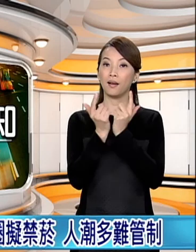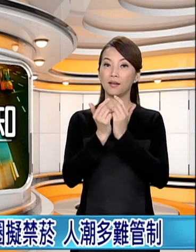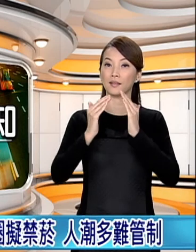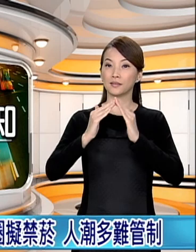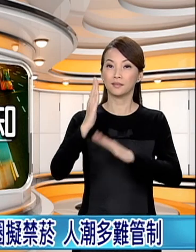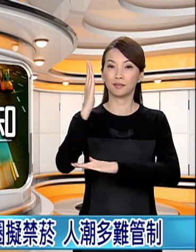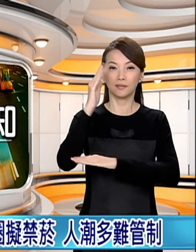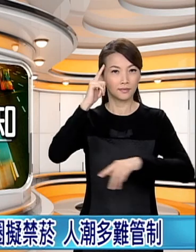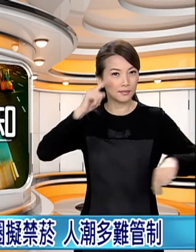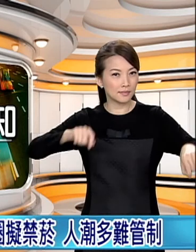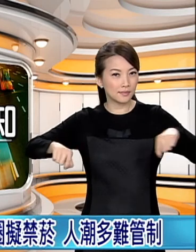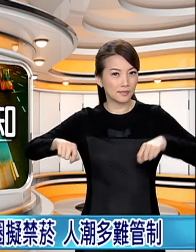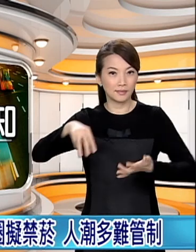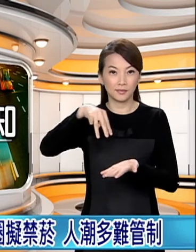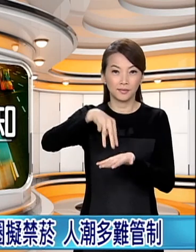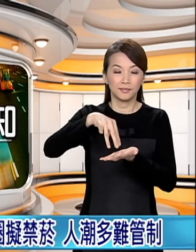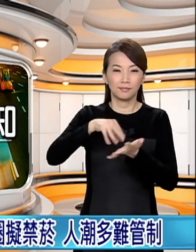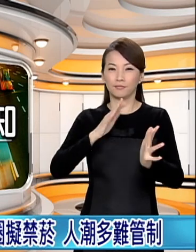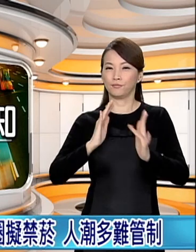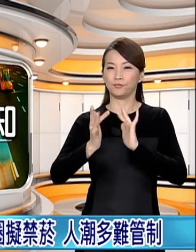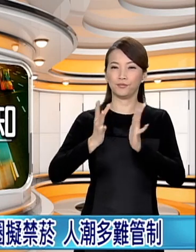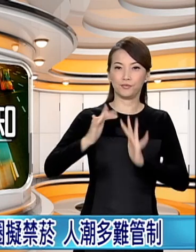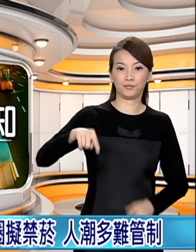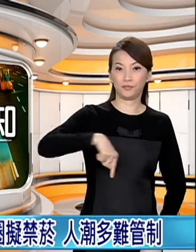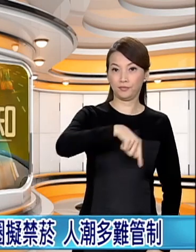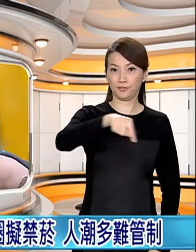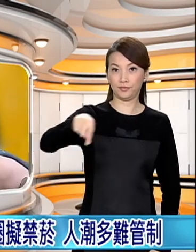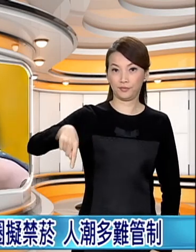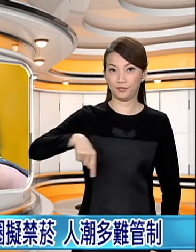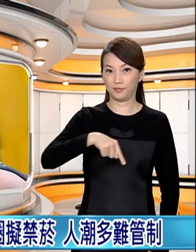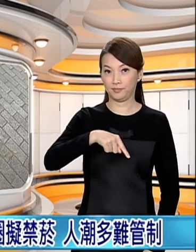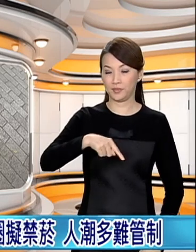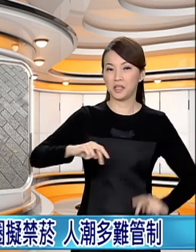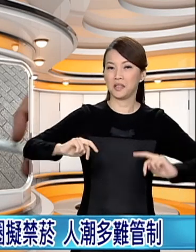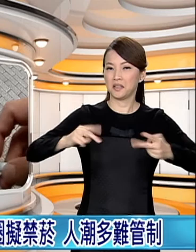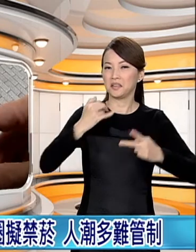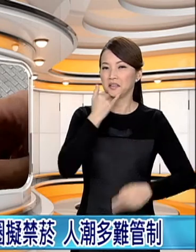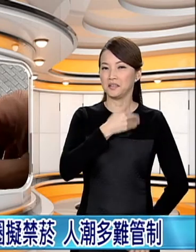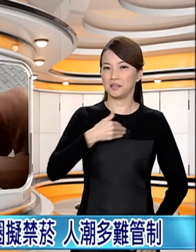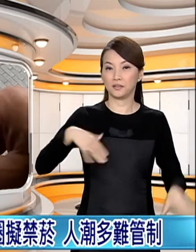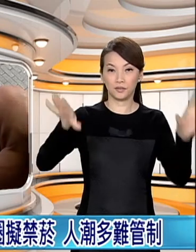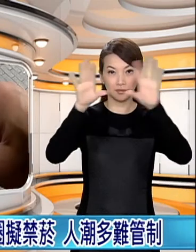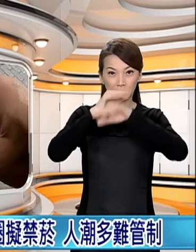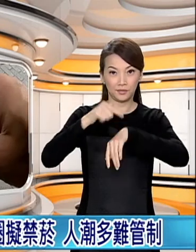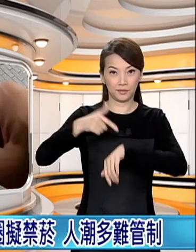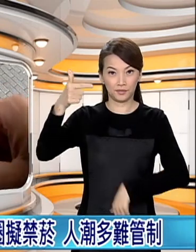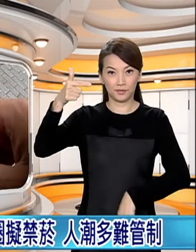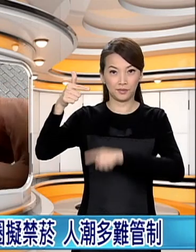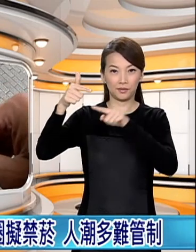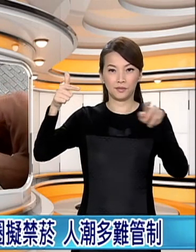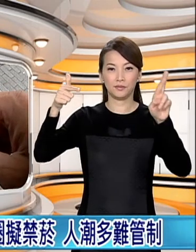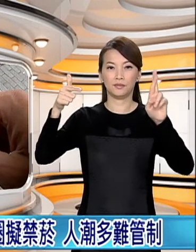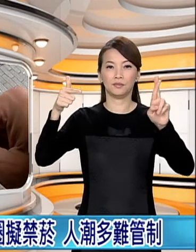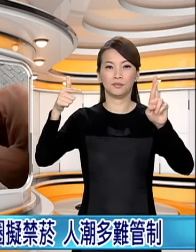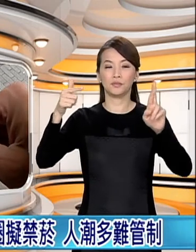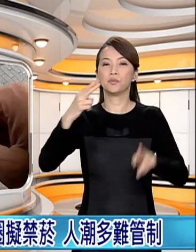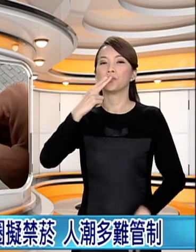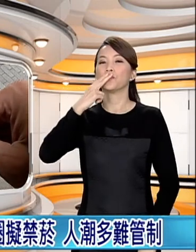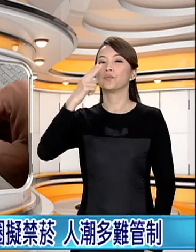台北市政府打算要把西门町商圈在部分时段列为禁烟区。不过